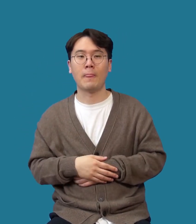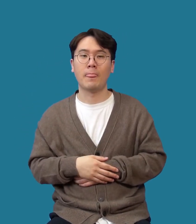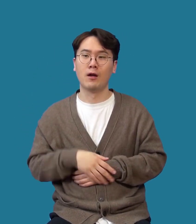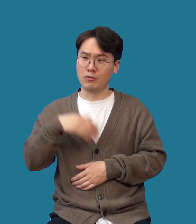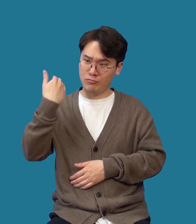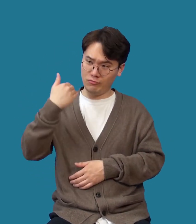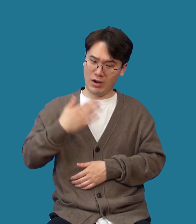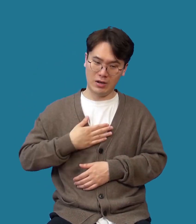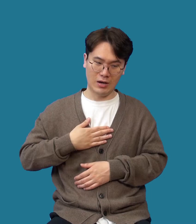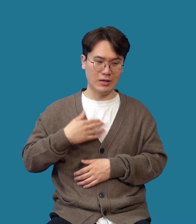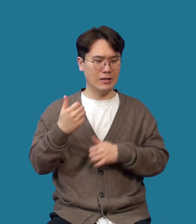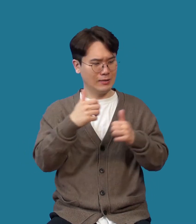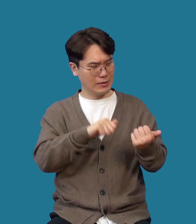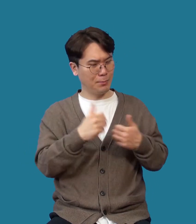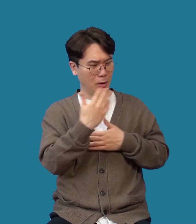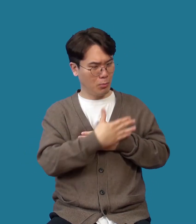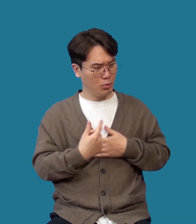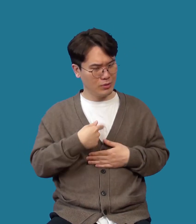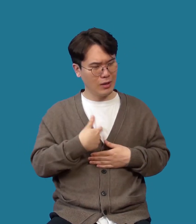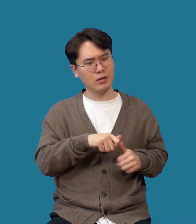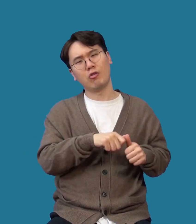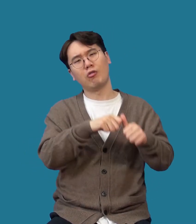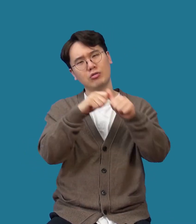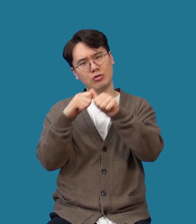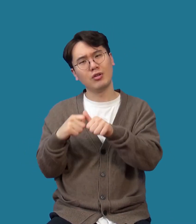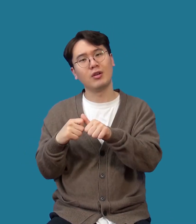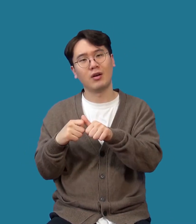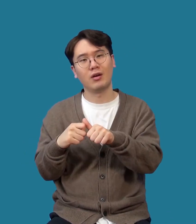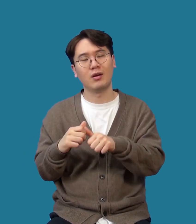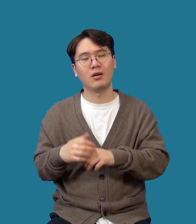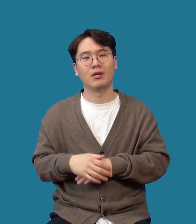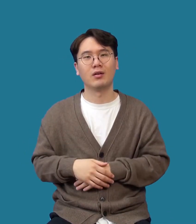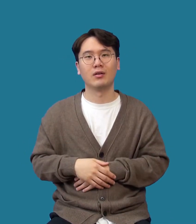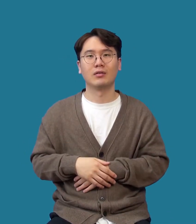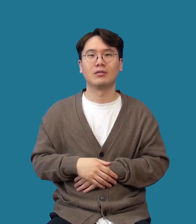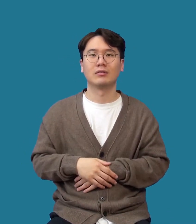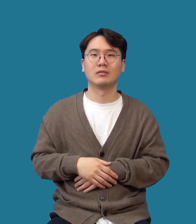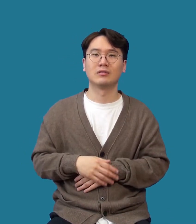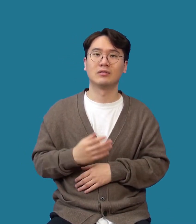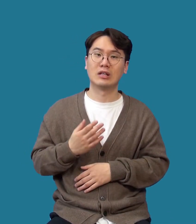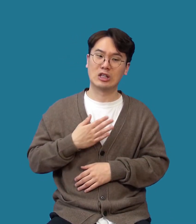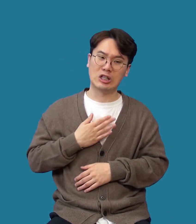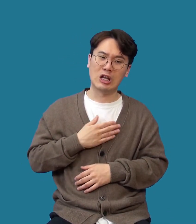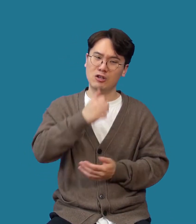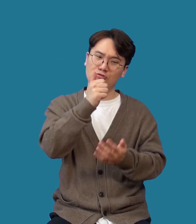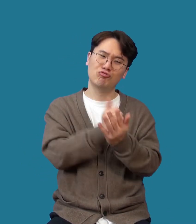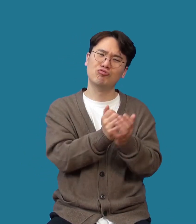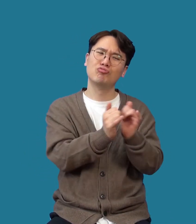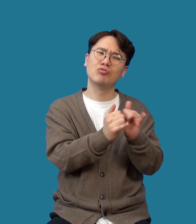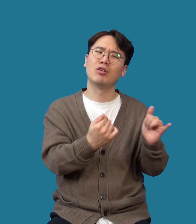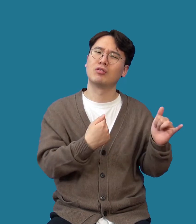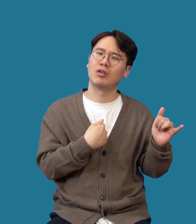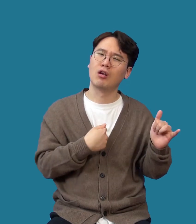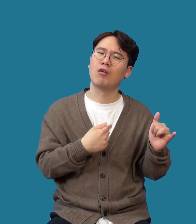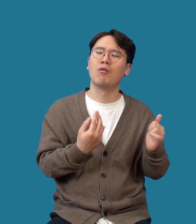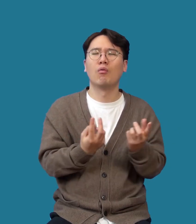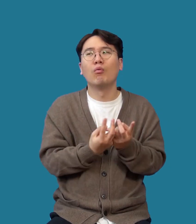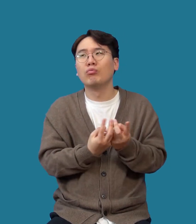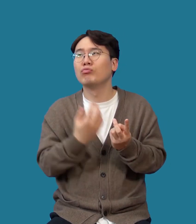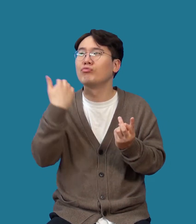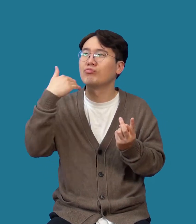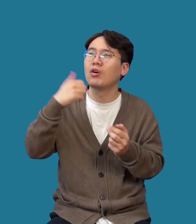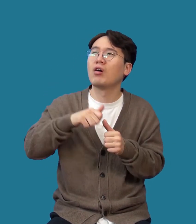사망의 몸에서 나를 건져내리야. 누가 나를 이 구제불능의 이 뺐다간 여기서 나를 좀 건져내 주랴.